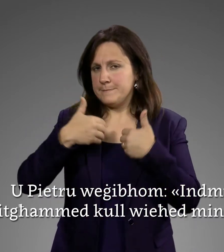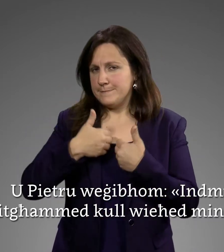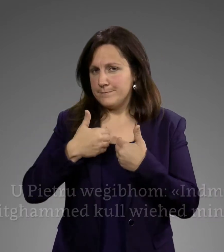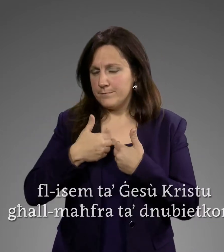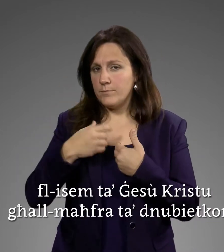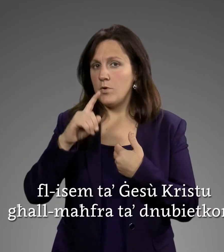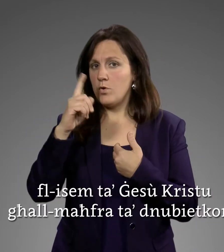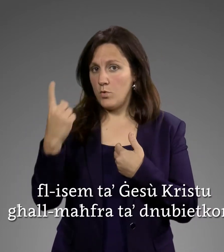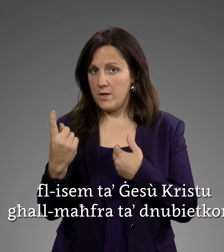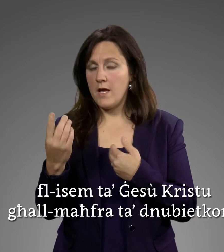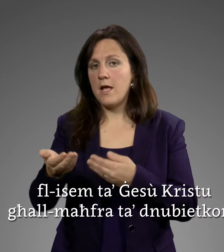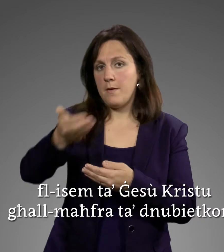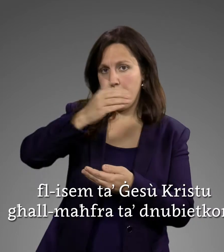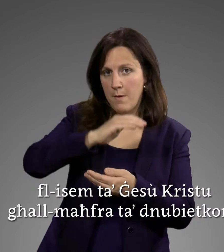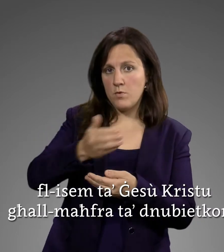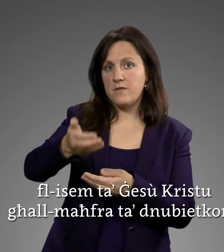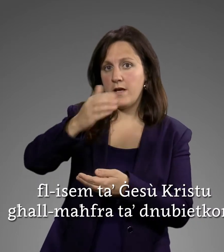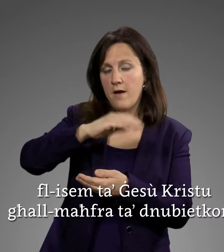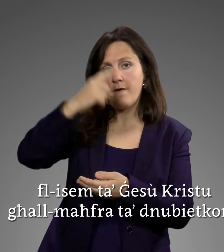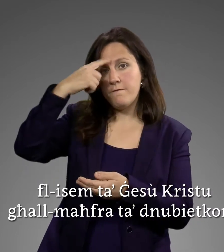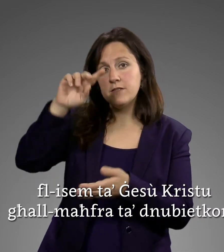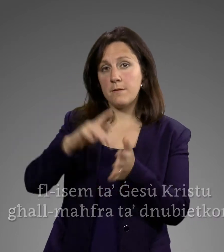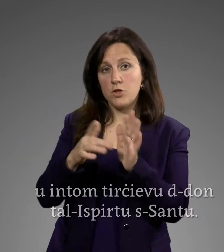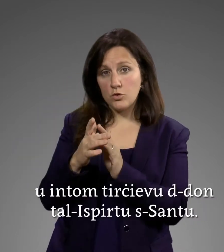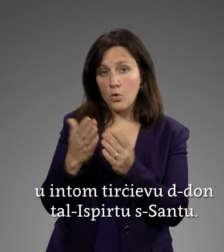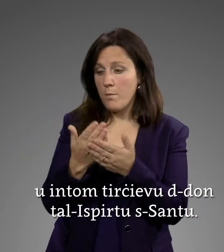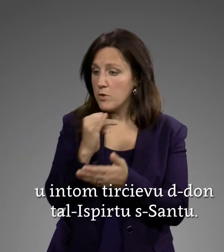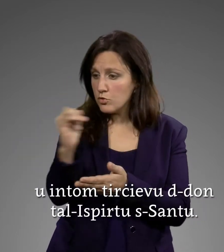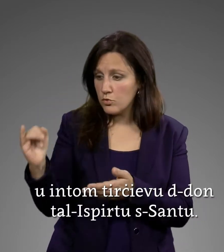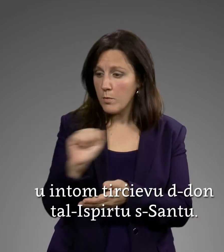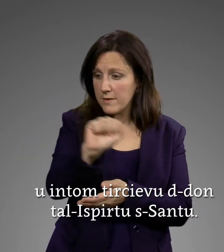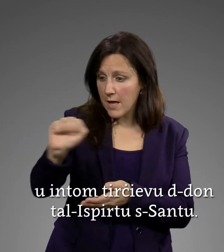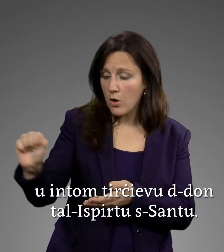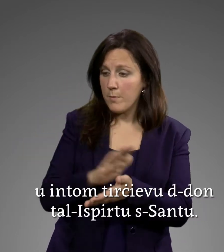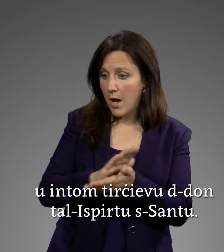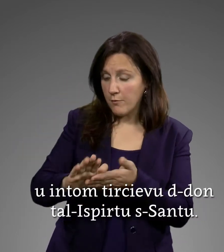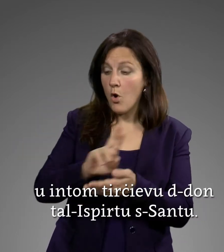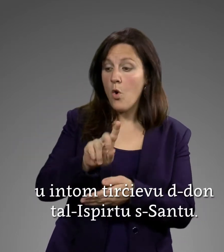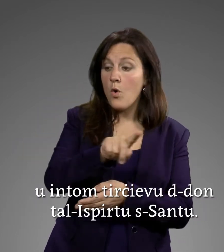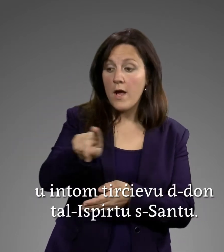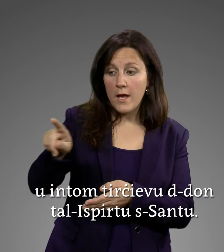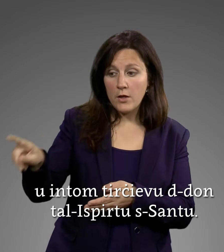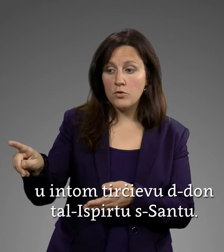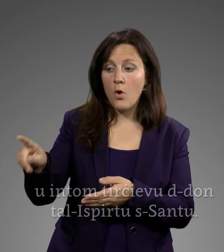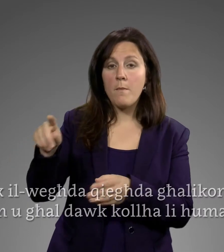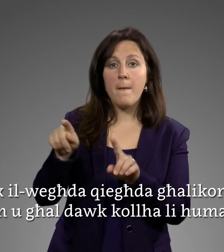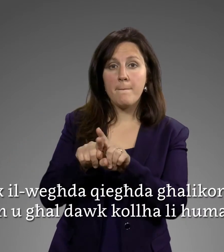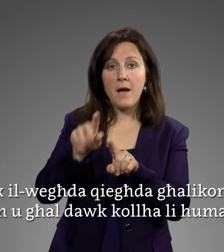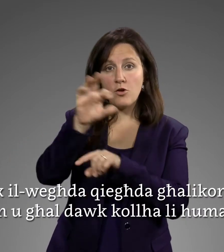minnkom fl-isem ta' Ġesu Kristu għall-maħfra ta' dnubietkom. U intom tirċievu d-don tal-Ispirtu s-Santu.